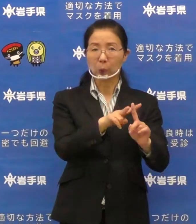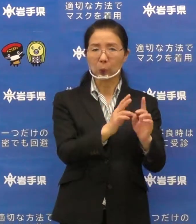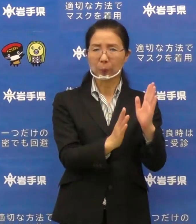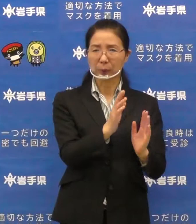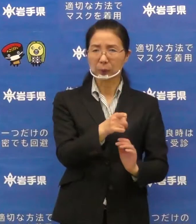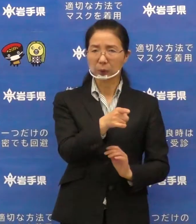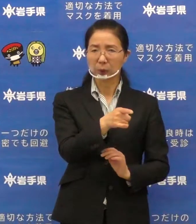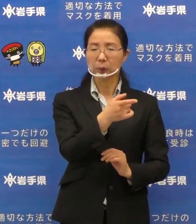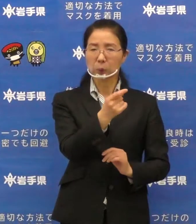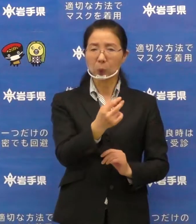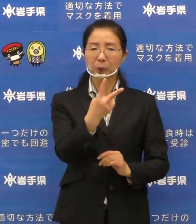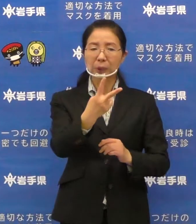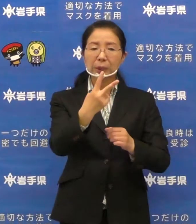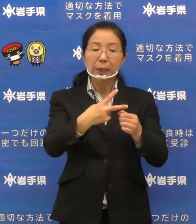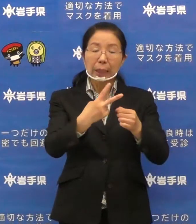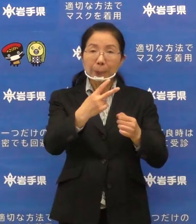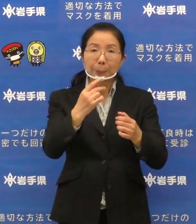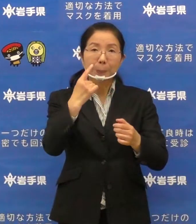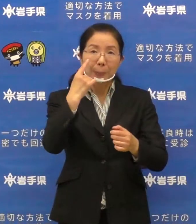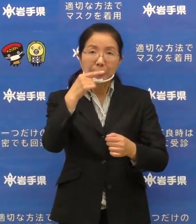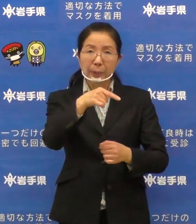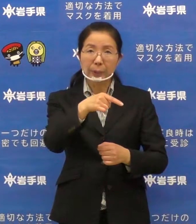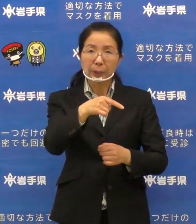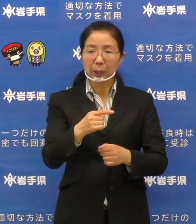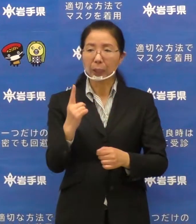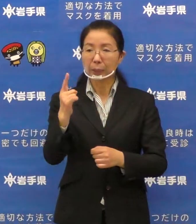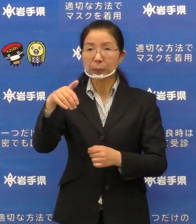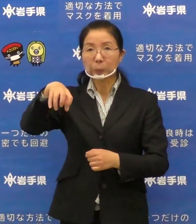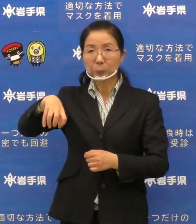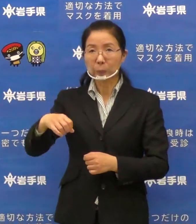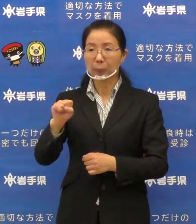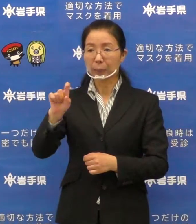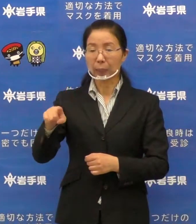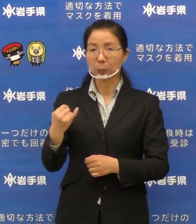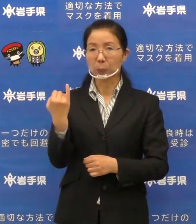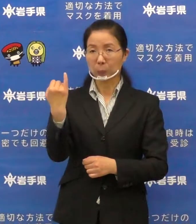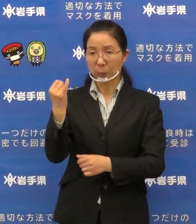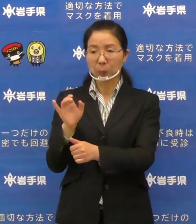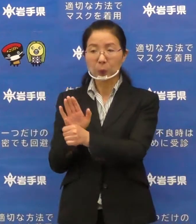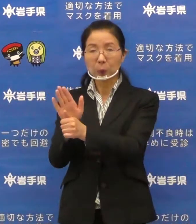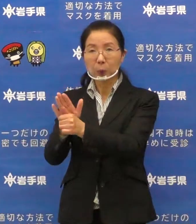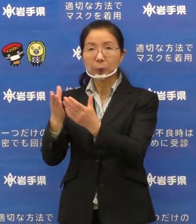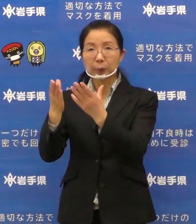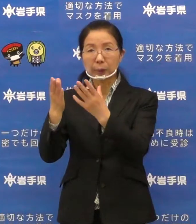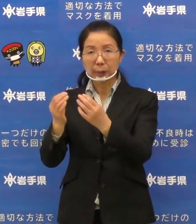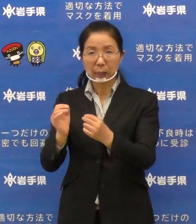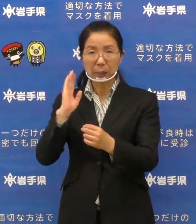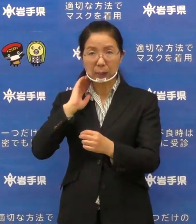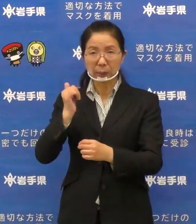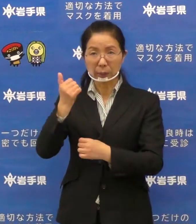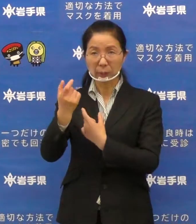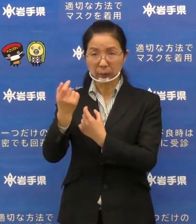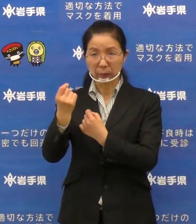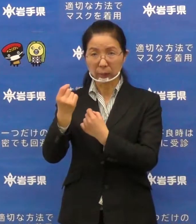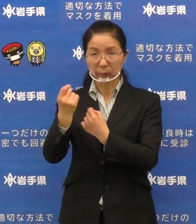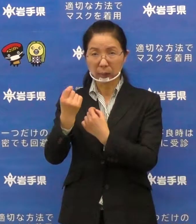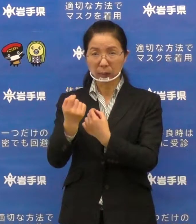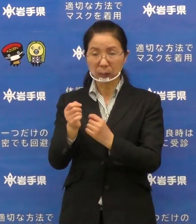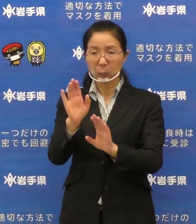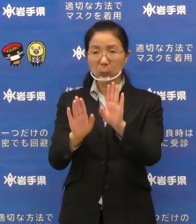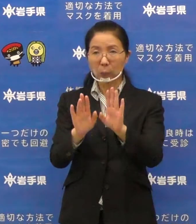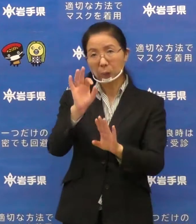で知事が並ばれておりますけれども、1区では佐野さんを擁立したの知事でいらっしゃいますが、まあ、ポスター見ています